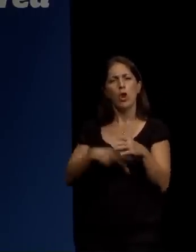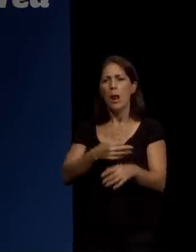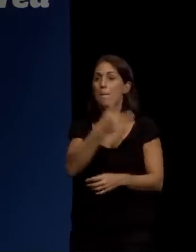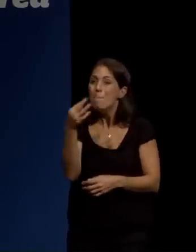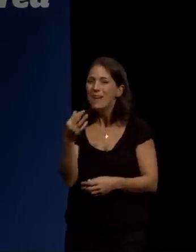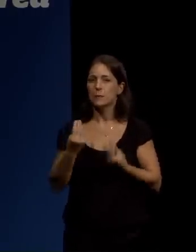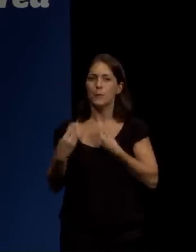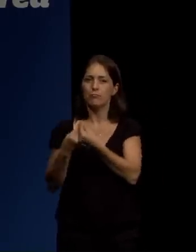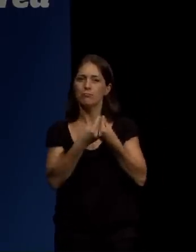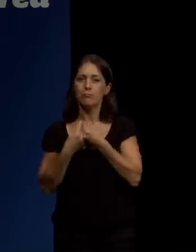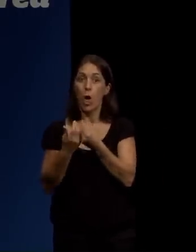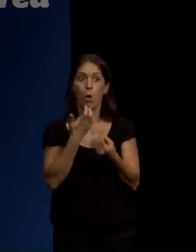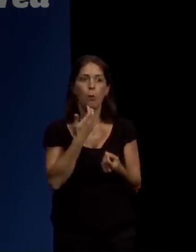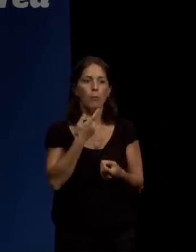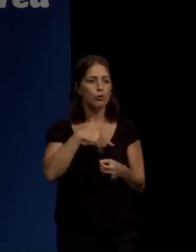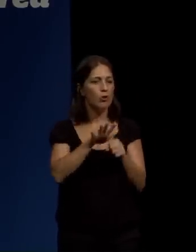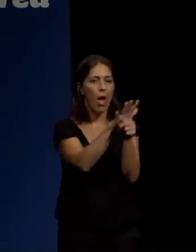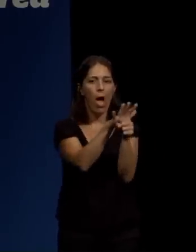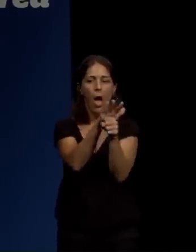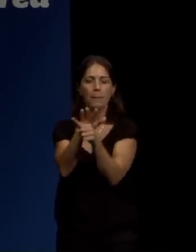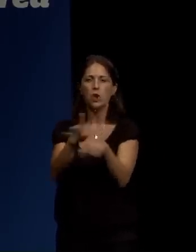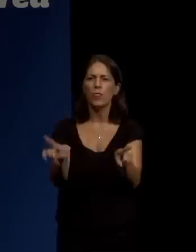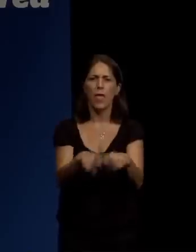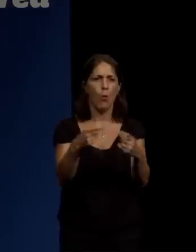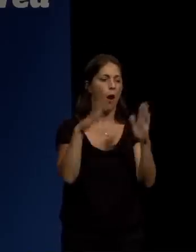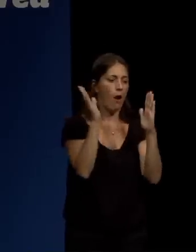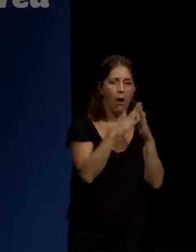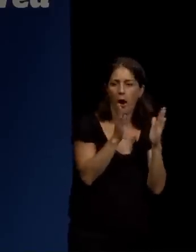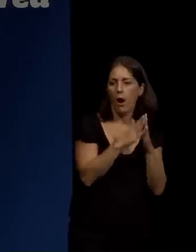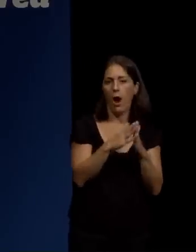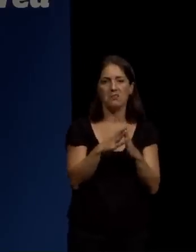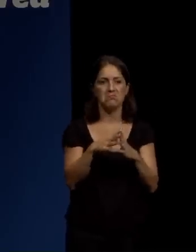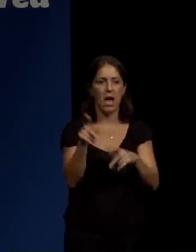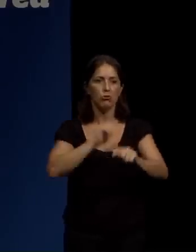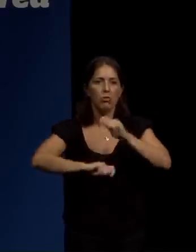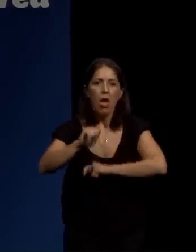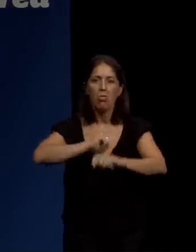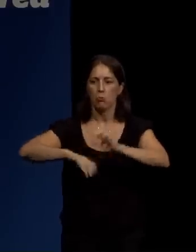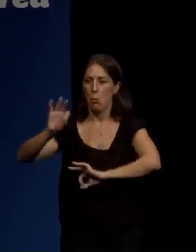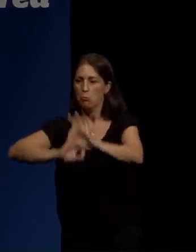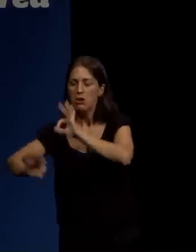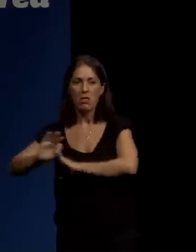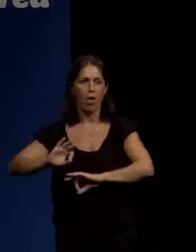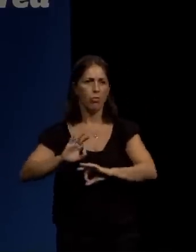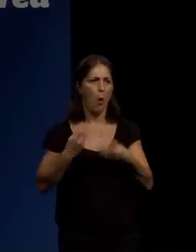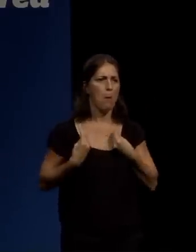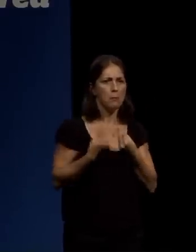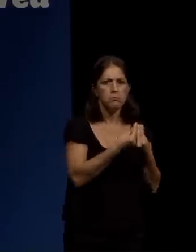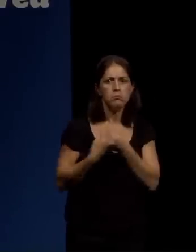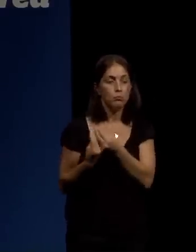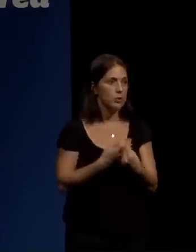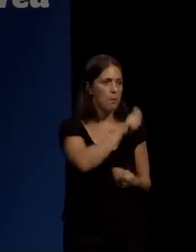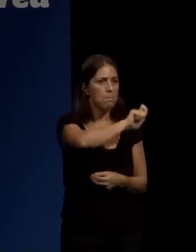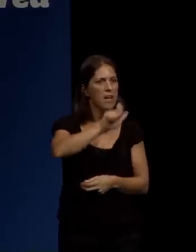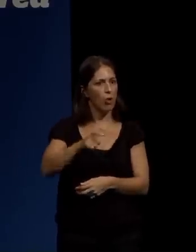convivencia. Cando convivimos en calquera ámbito, seña no ámbito da nosa casa, nun ámbito asociativo, nun ámbito organizativo, nos preocupamos ca xente que